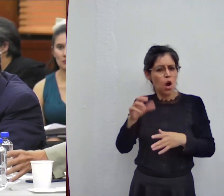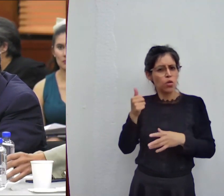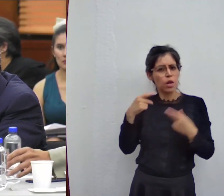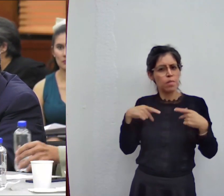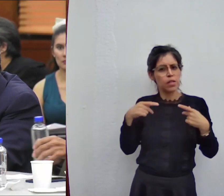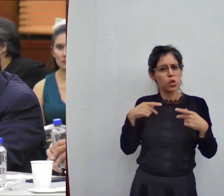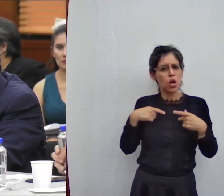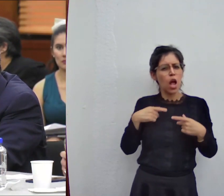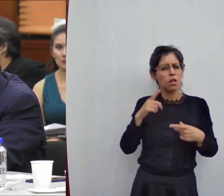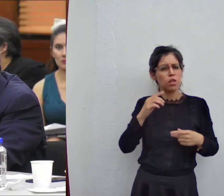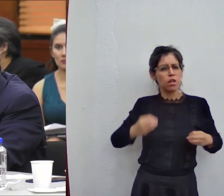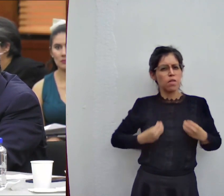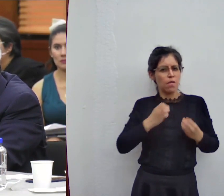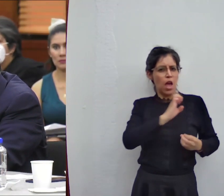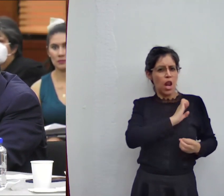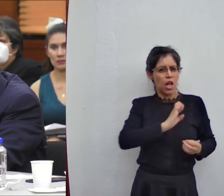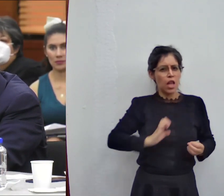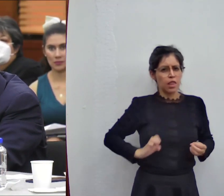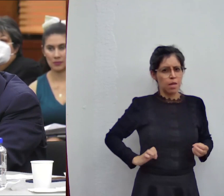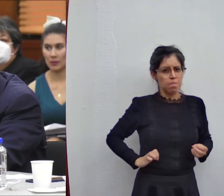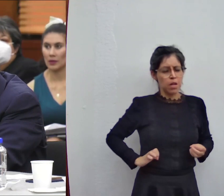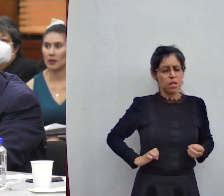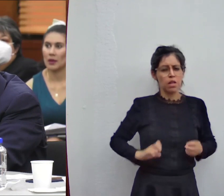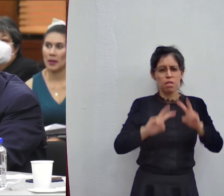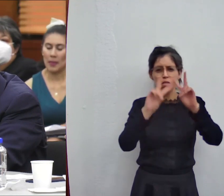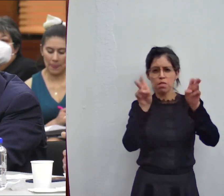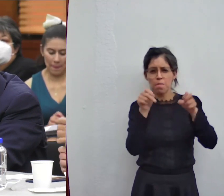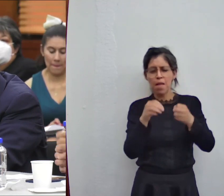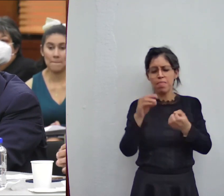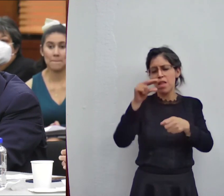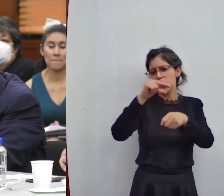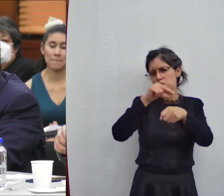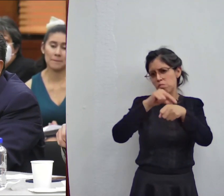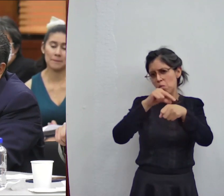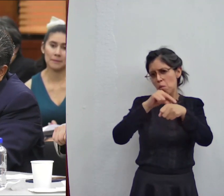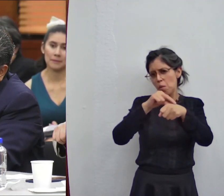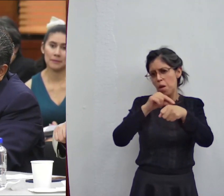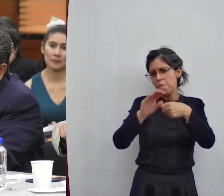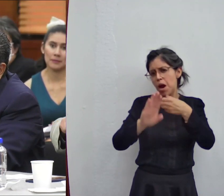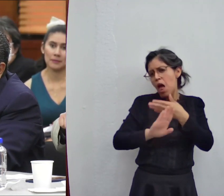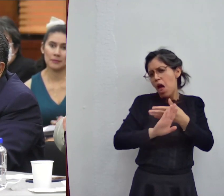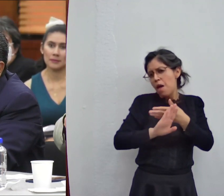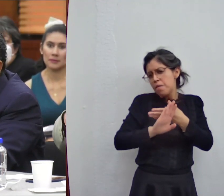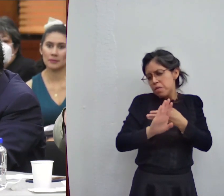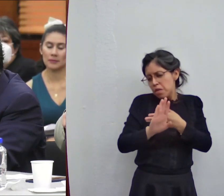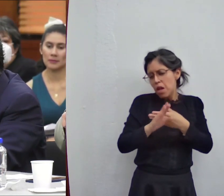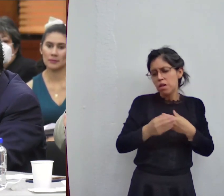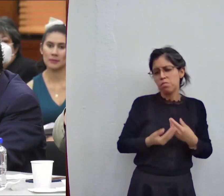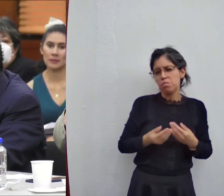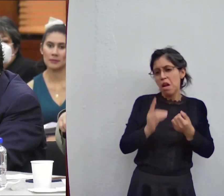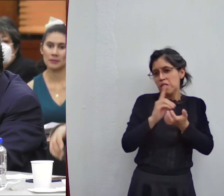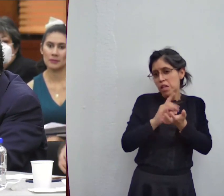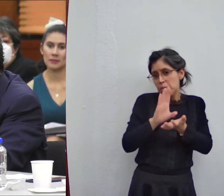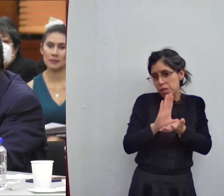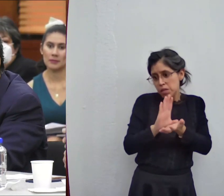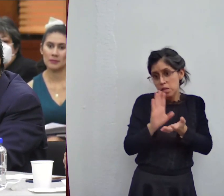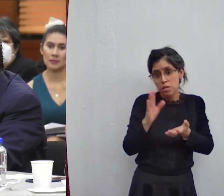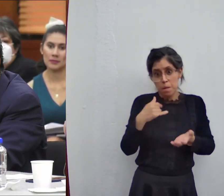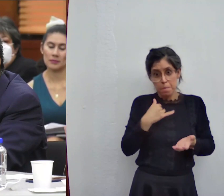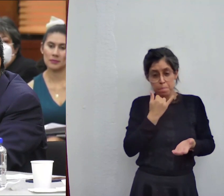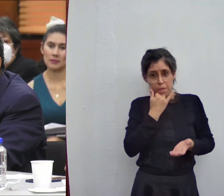de Ecatepec con respecto a la medicina preventiva. Perdón, yo me quedé con la impresión de que estábamos en